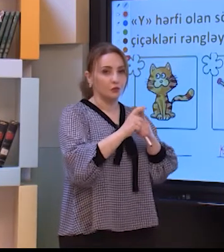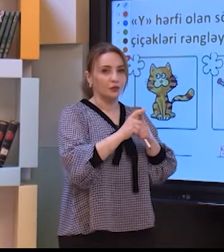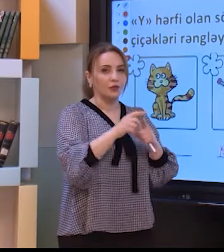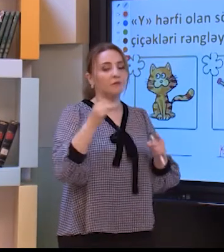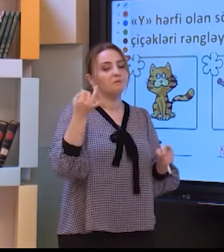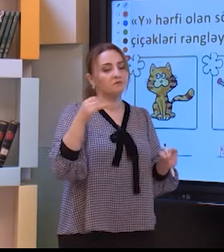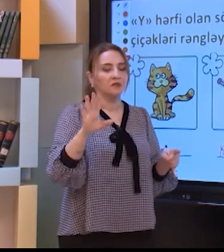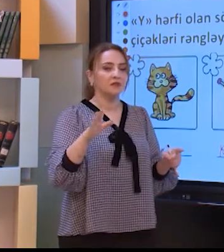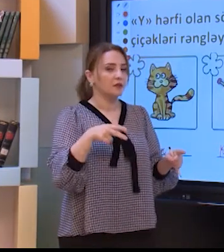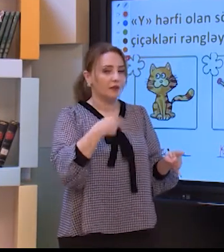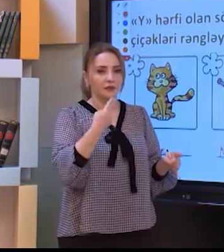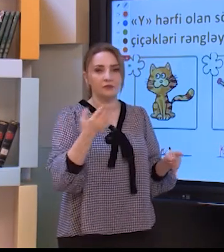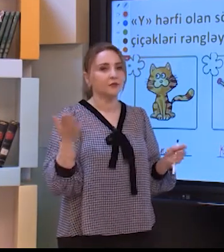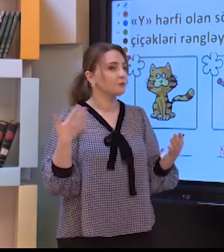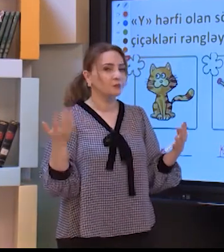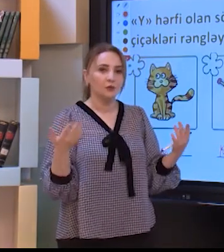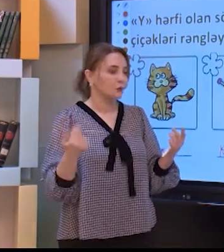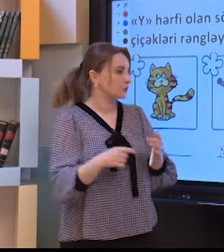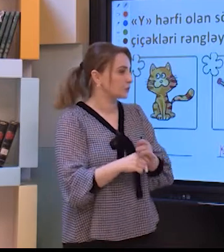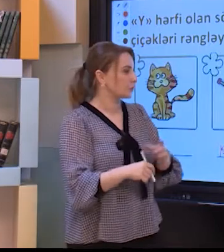Sözündə y hərfi yoxdur.